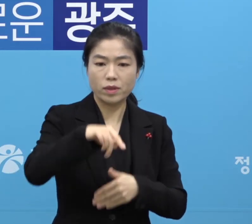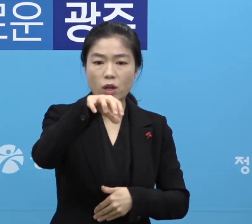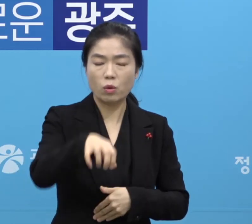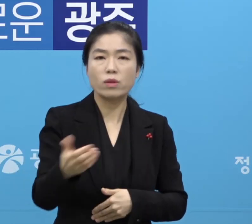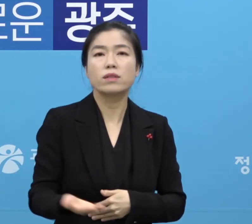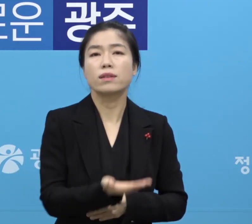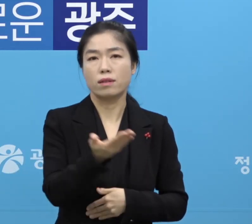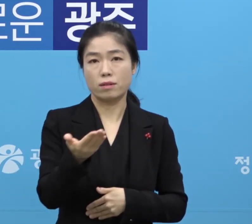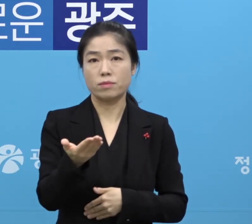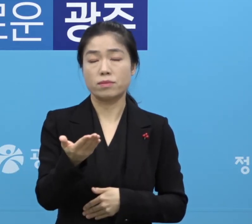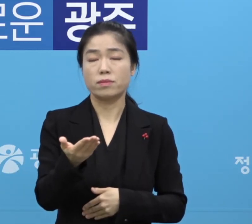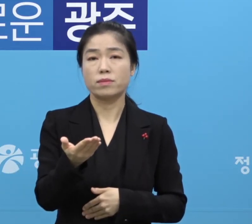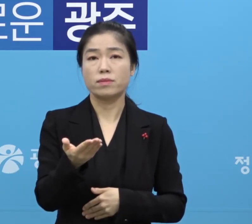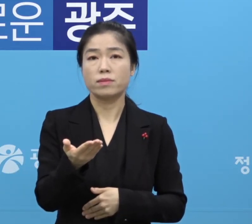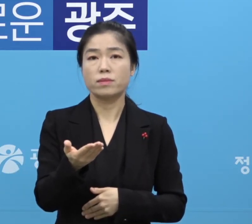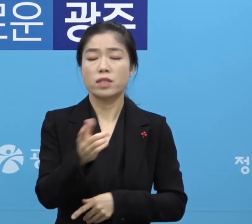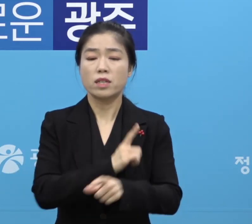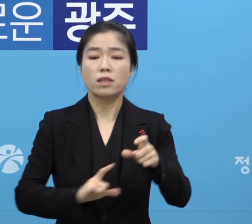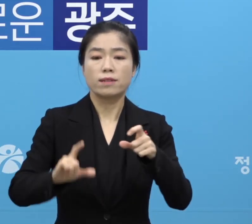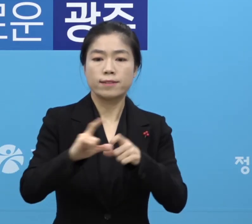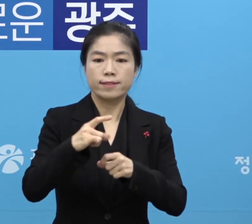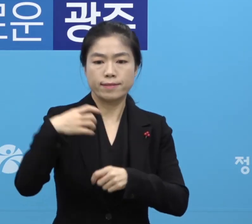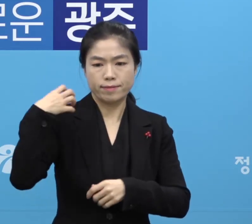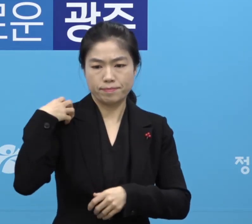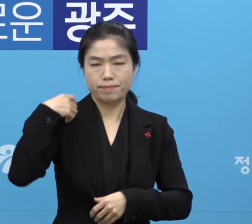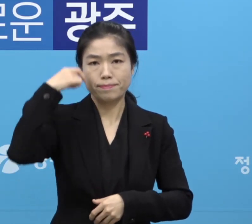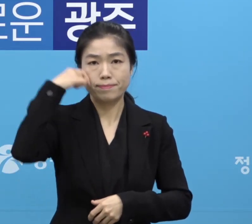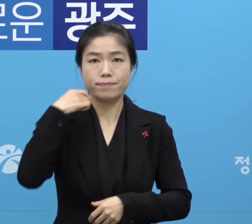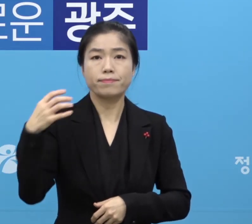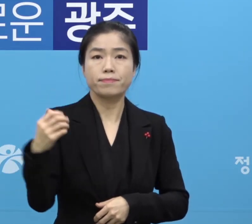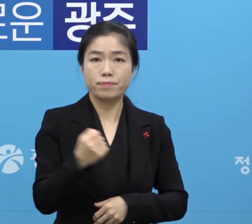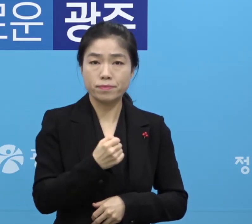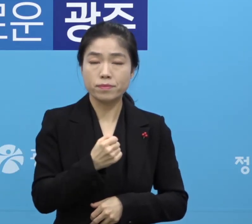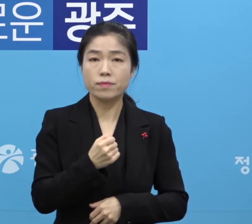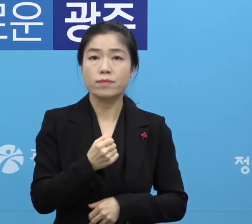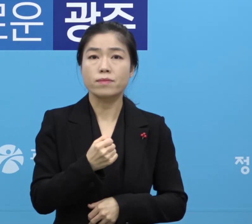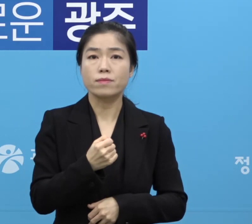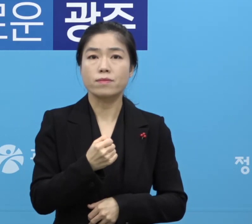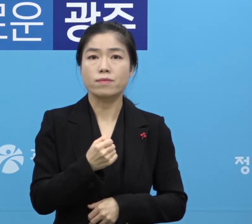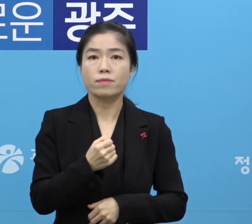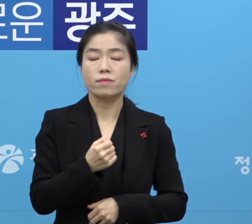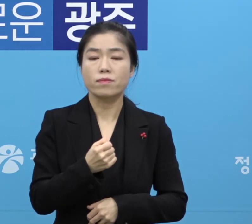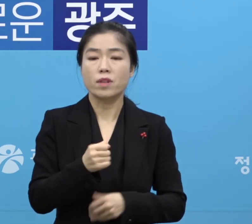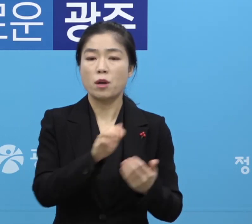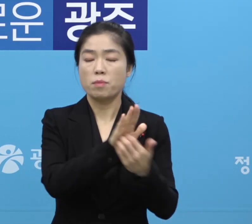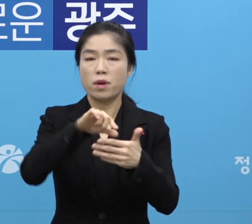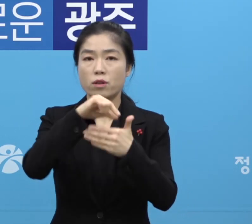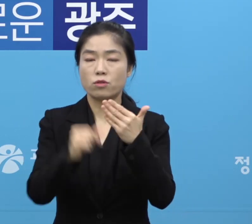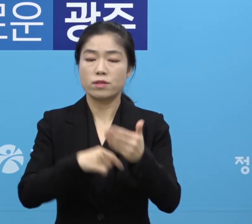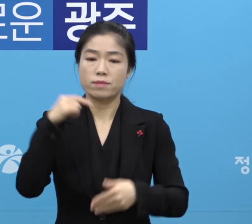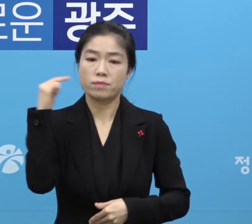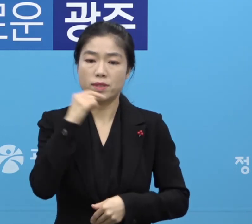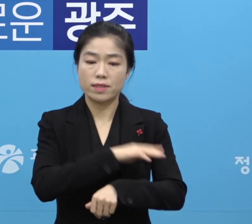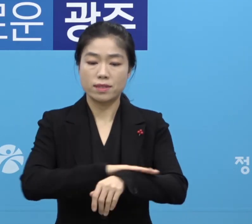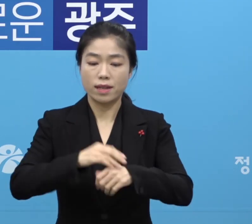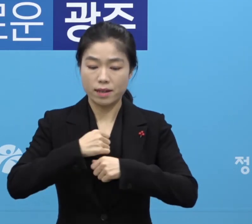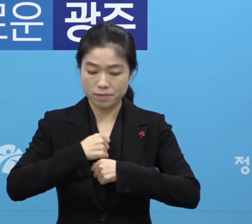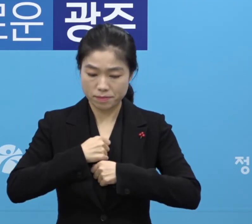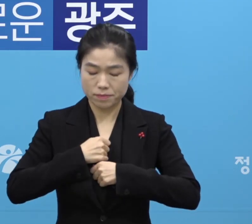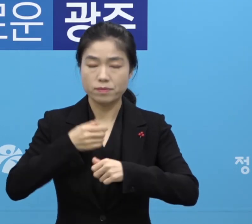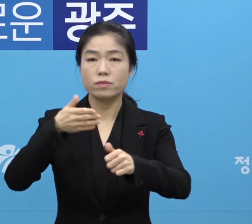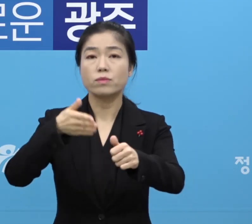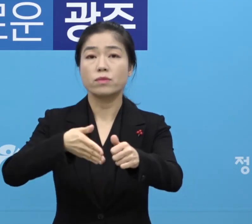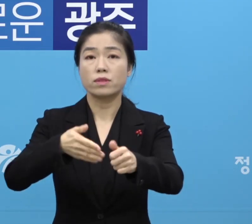계시는 여러분께서 더 큰 사명감과 책임감을 갖고 방역수칙을 철저히 준수해